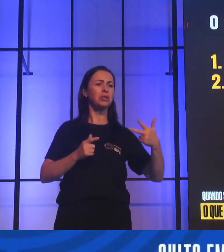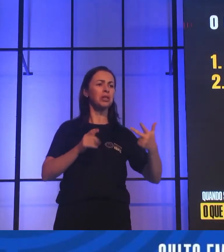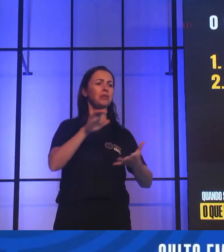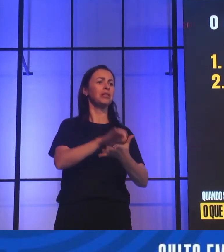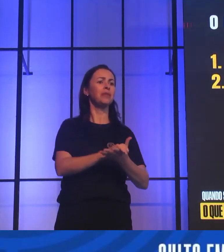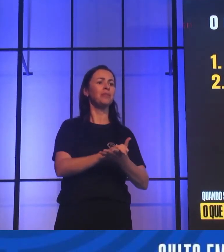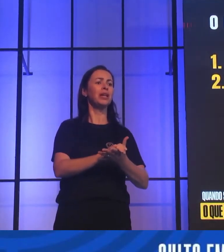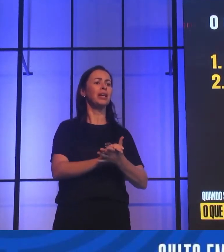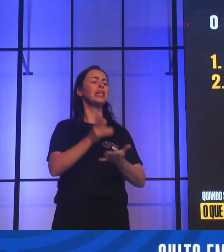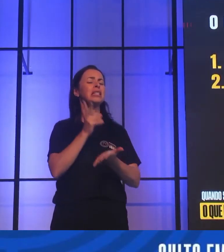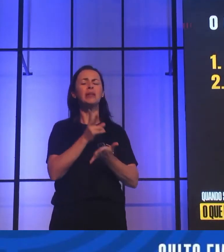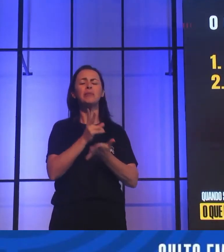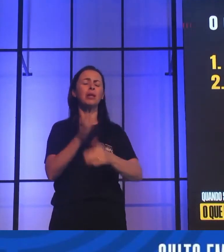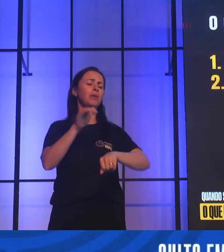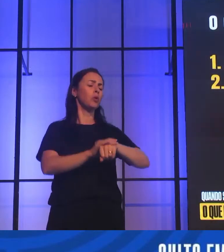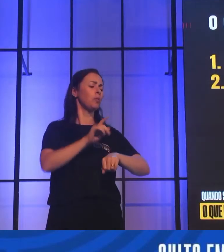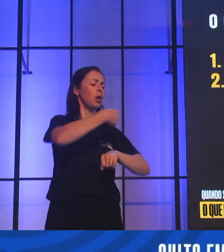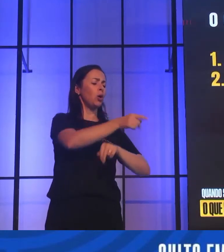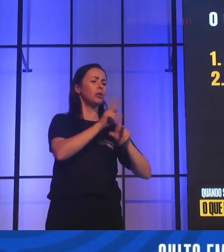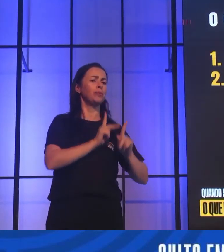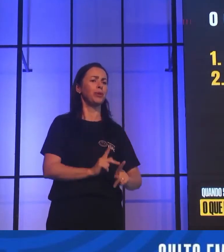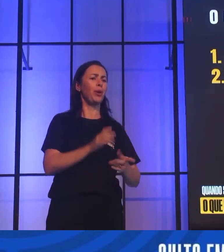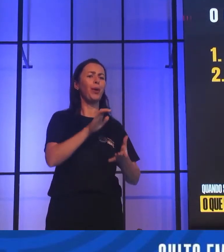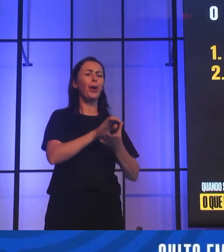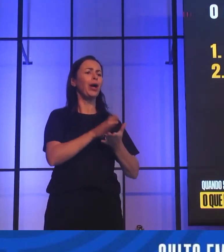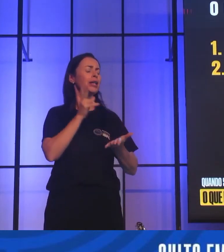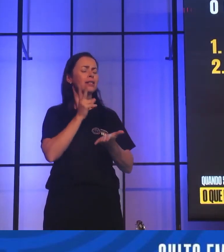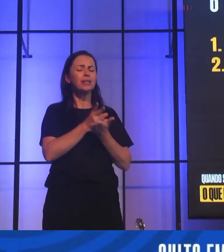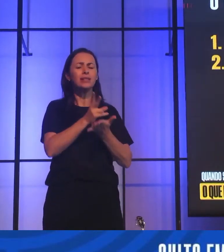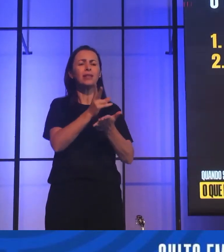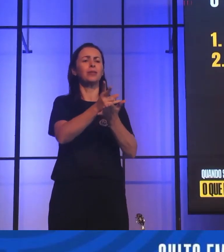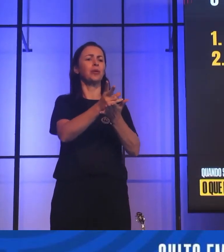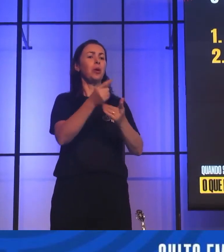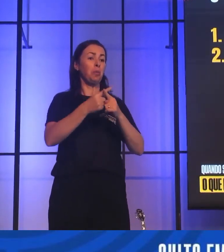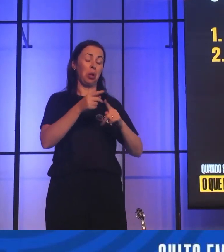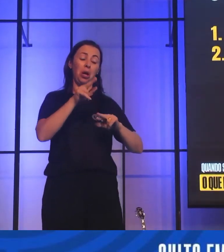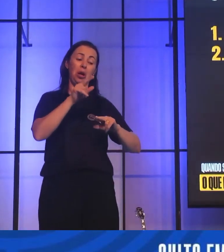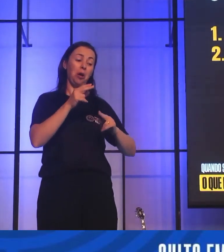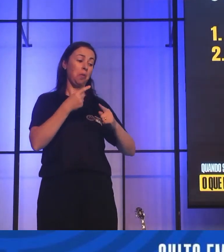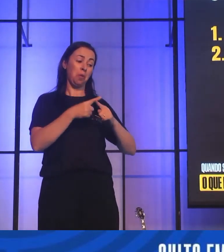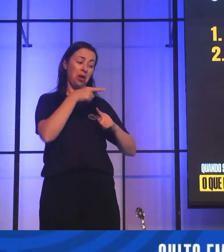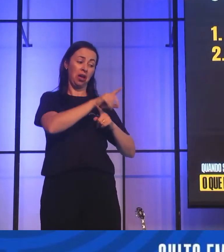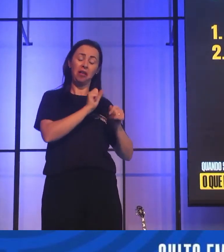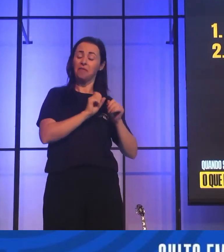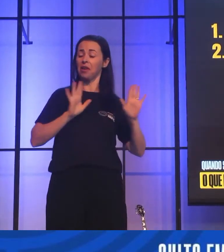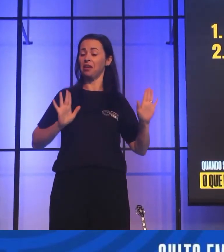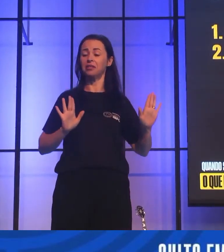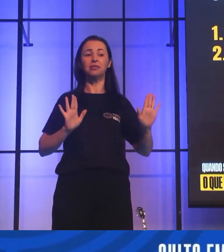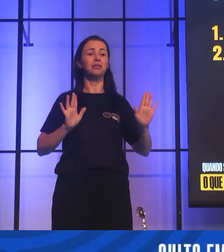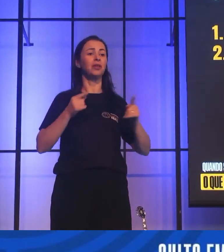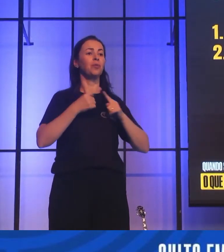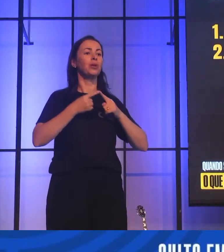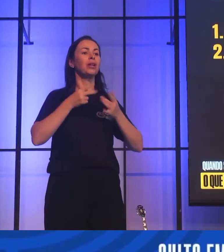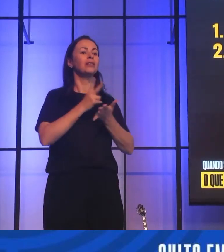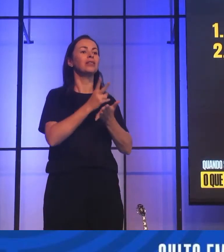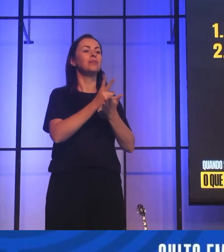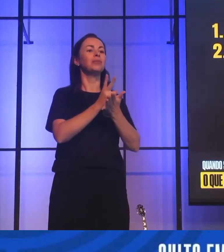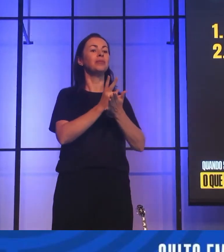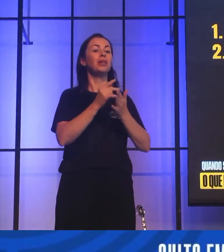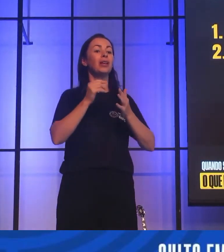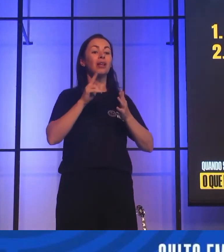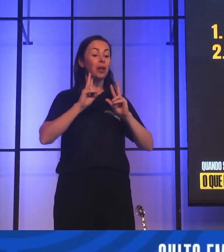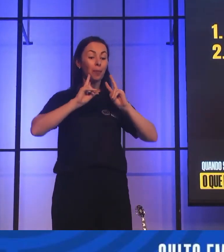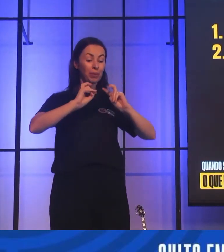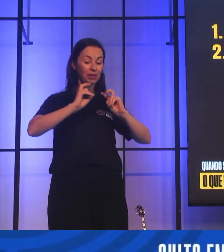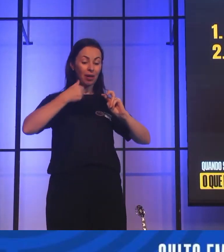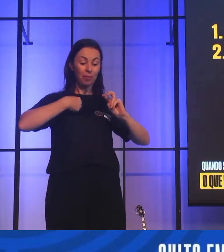é sempre do outro, da cônjuge, foi por causa dele. Então ele não percebe, ele não admite, ele não olha